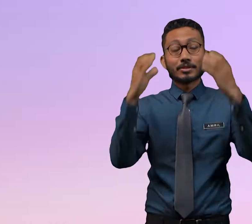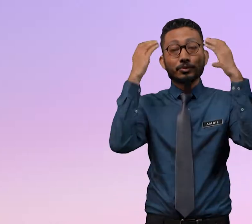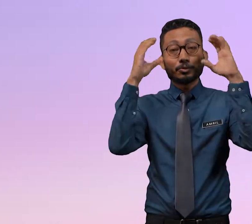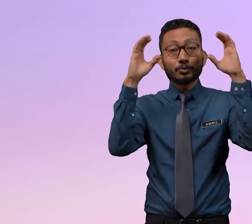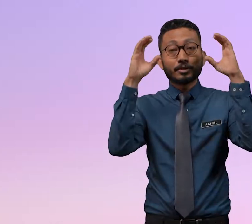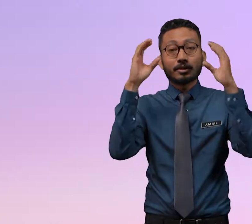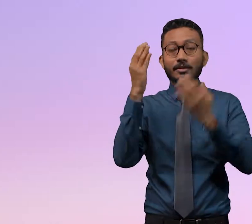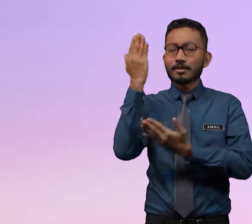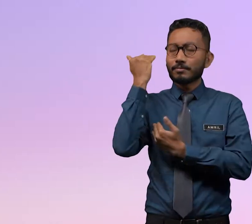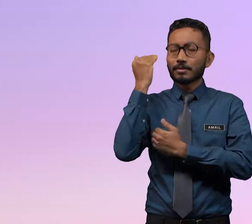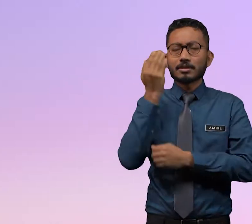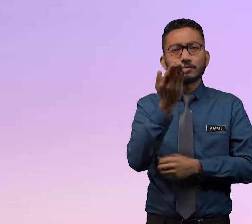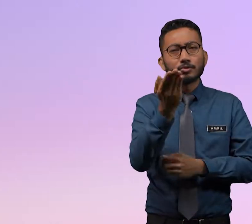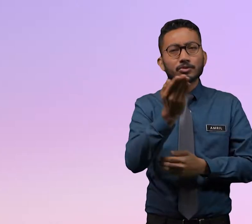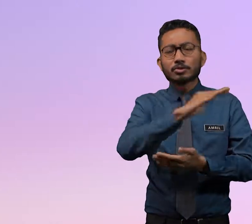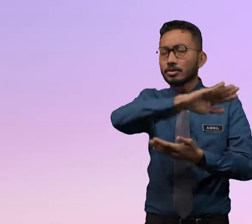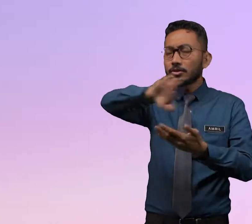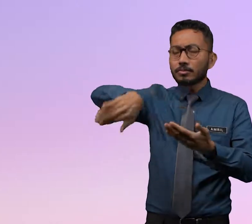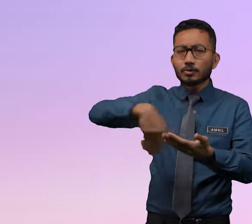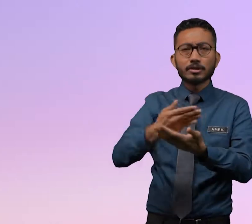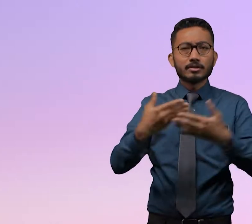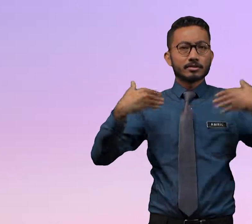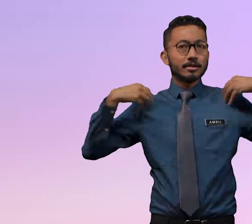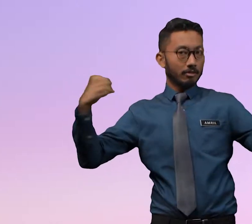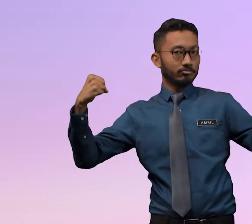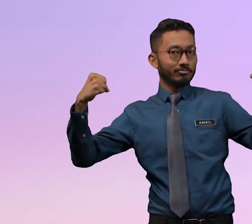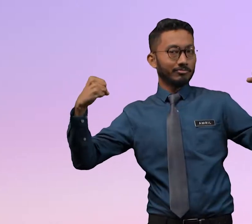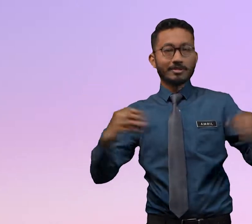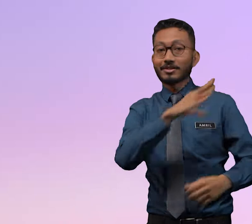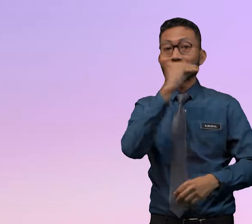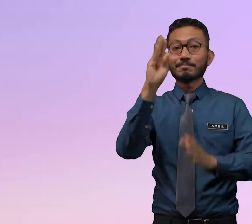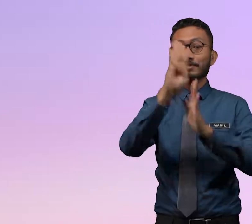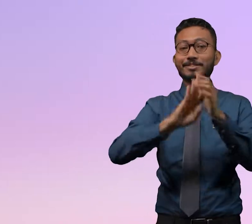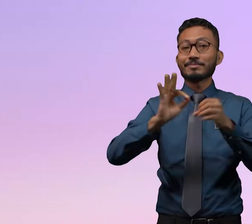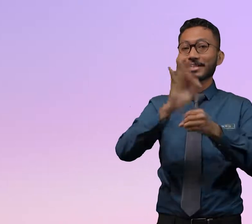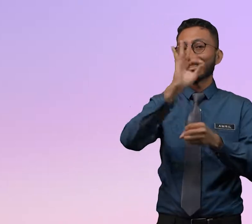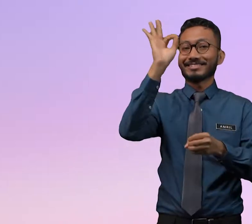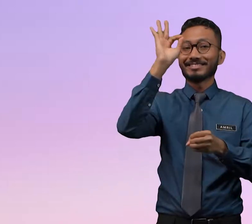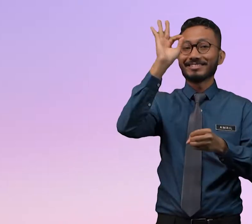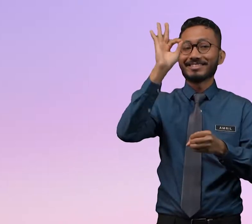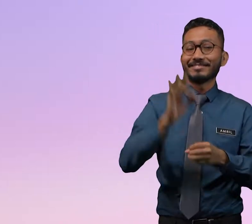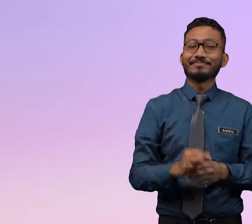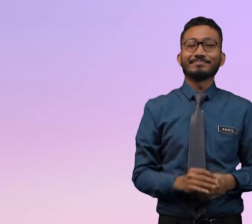Jiku alam kamu semua siap. Tak bercumanan.